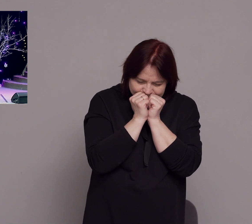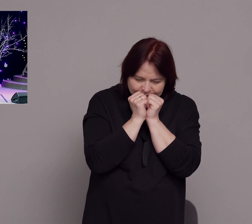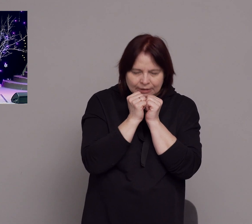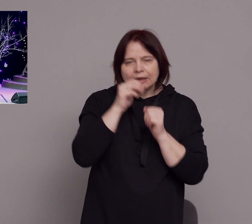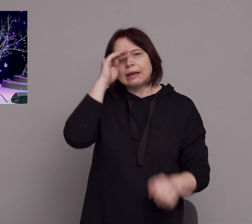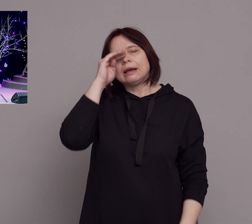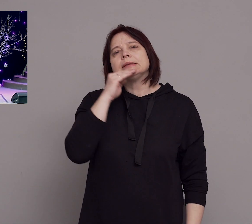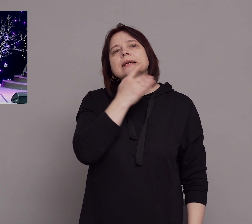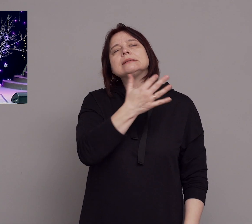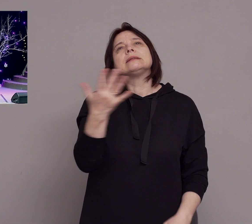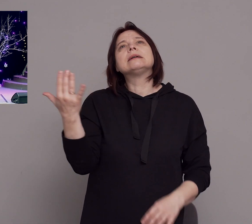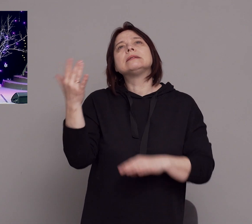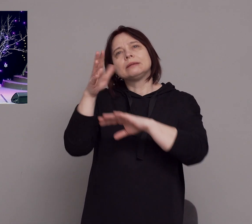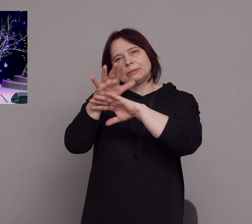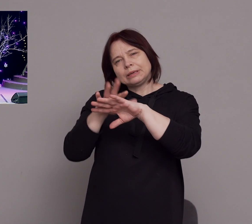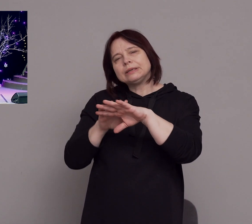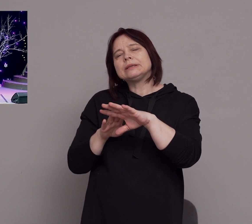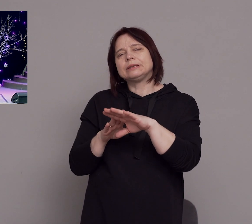Отец, прости нас, что мы так часто...